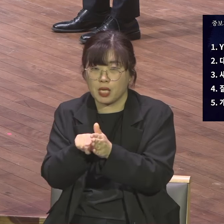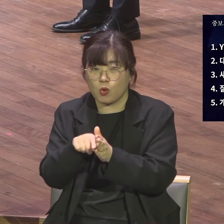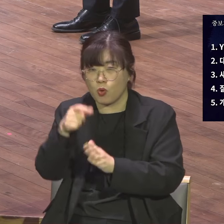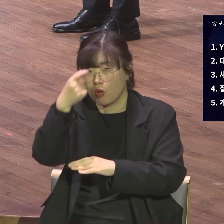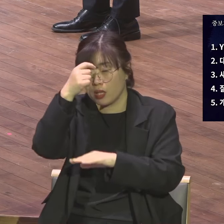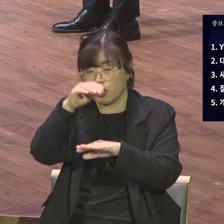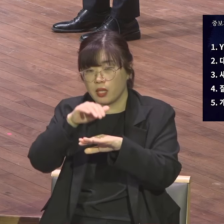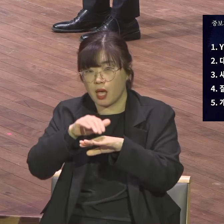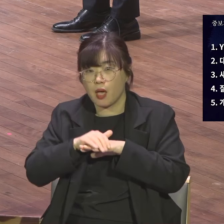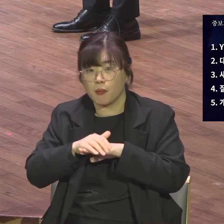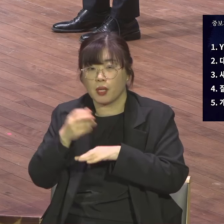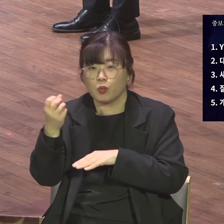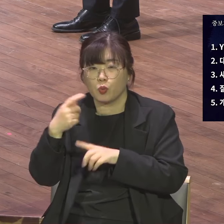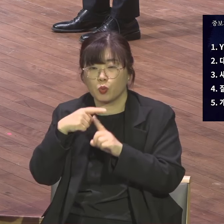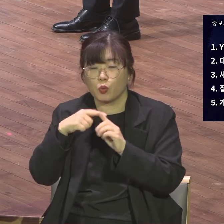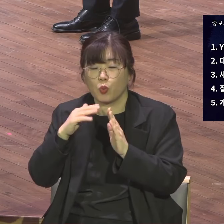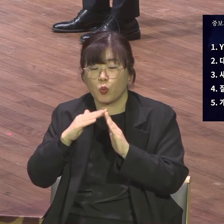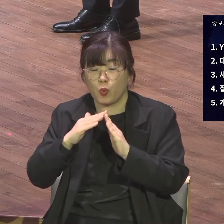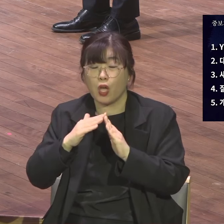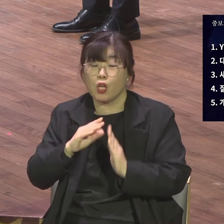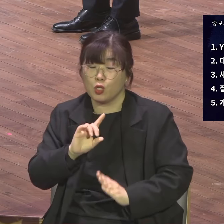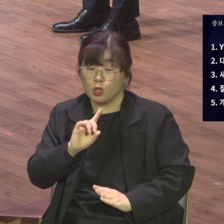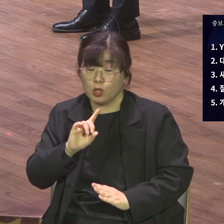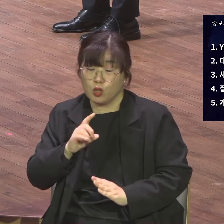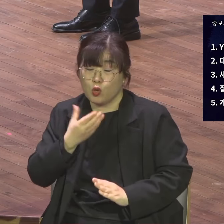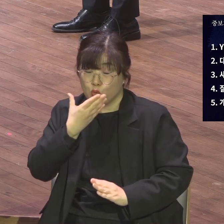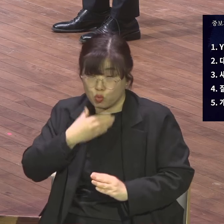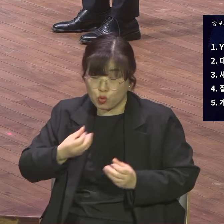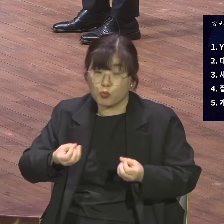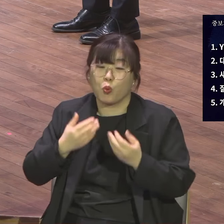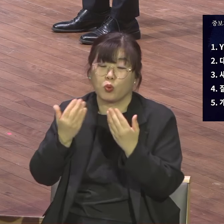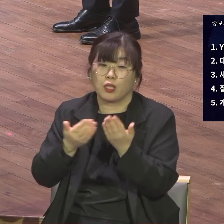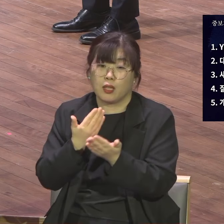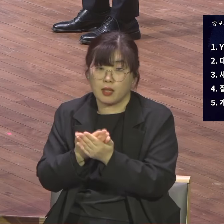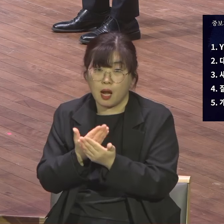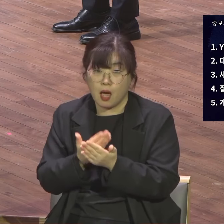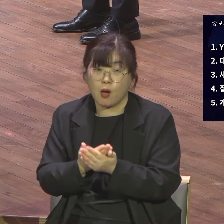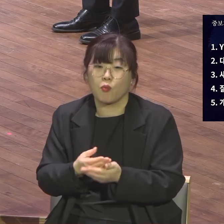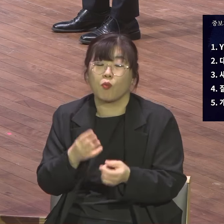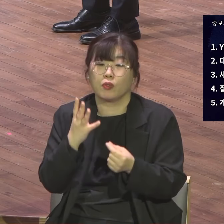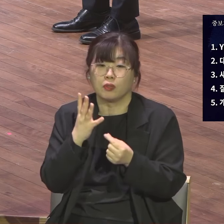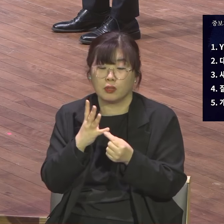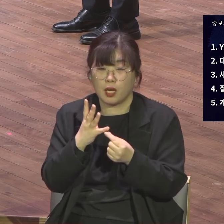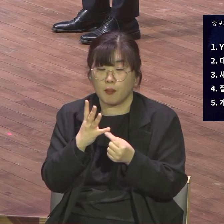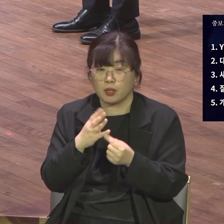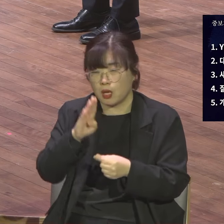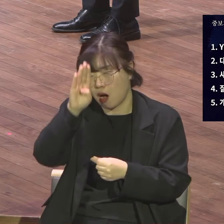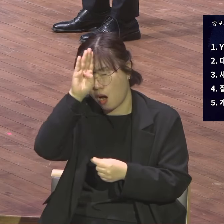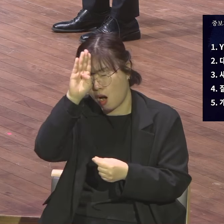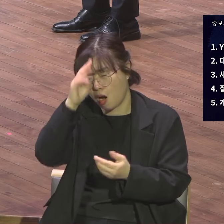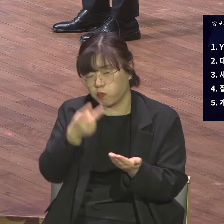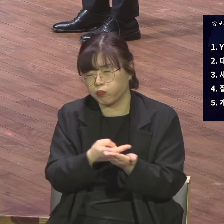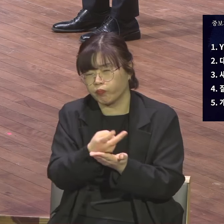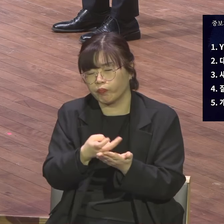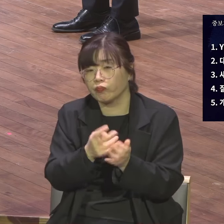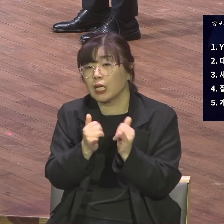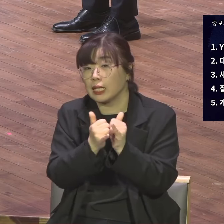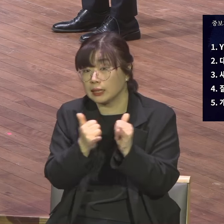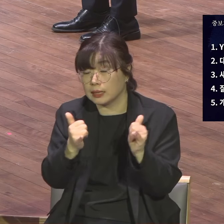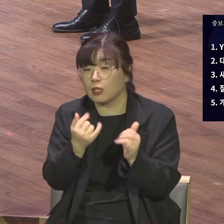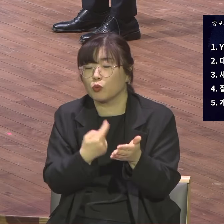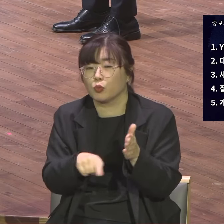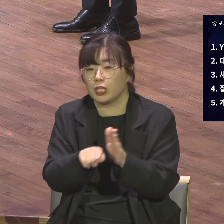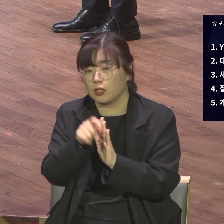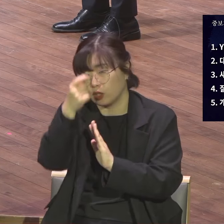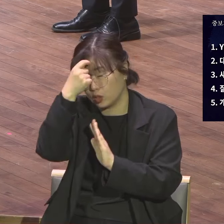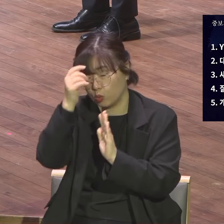교회의 장막터, 지역의 장막터를 넓히는 주역되게 하여 주시옵소서. 또 질병으로 고통받고 있는 예원의 모든 환우들과 그들의